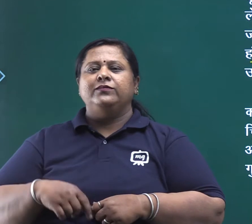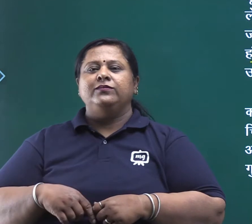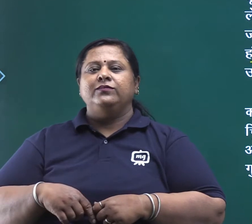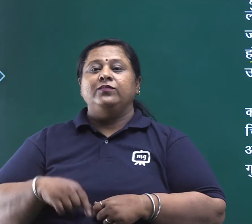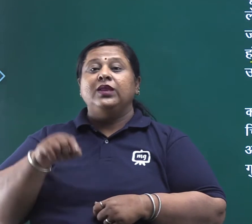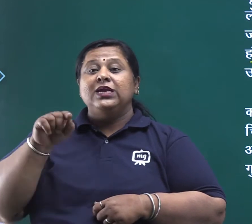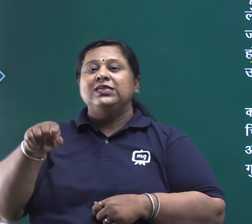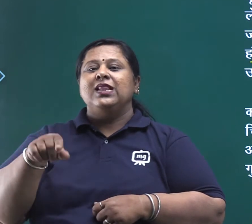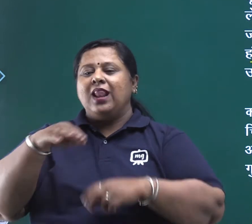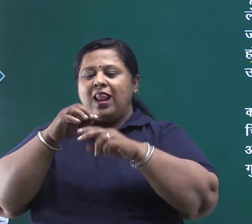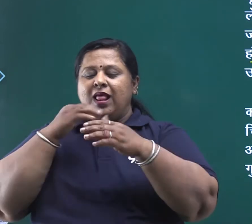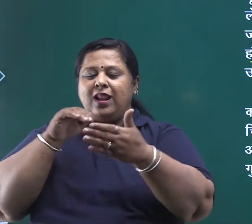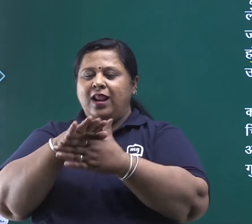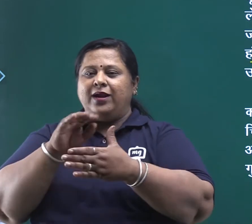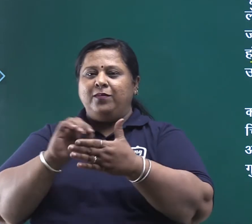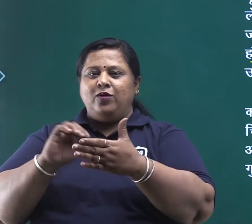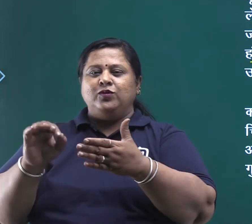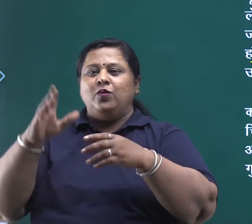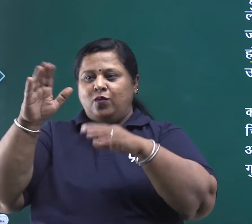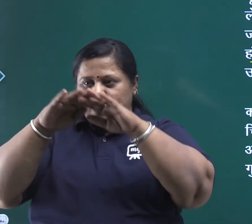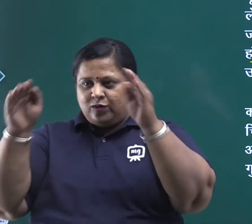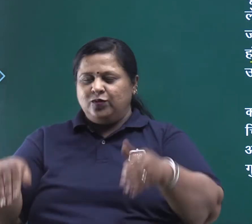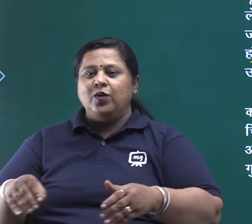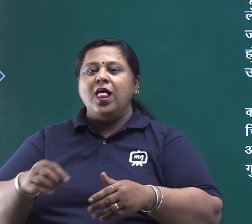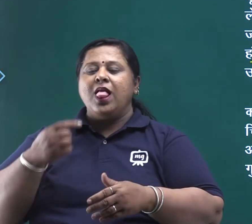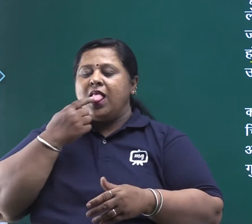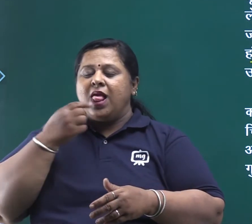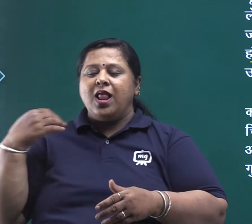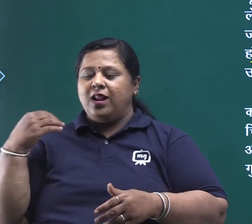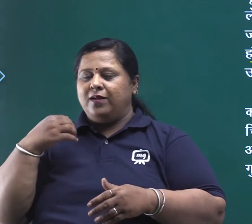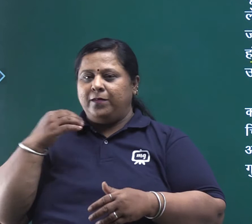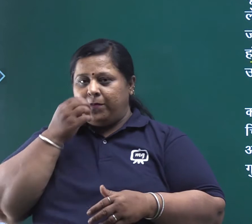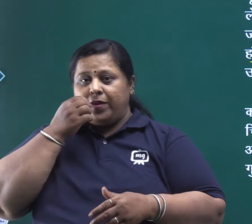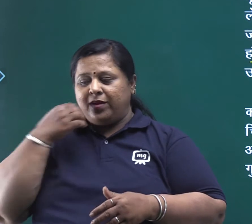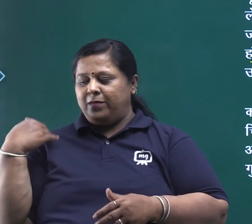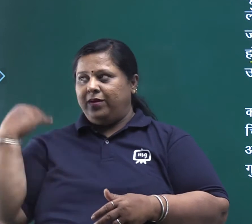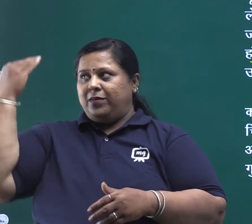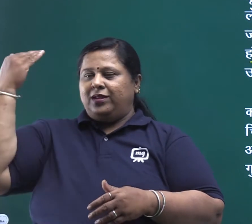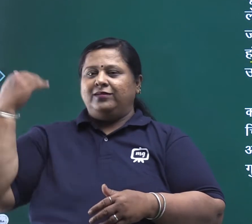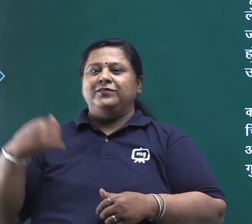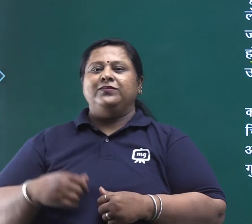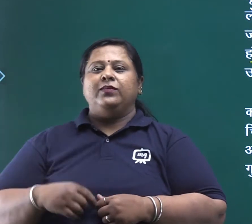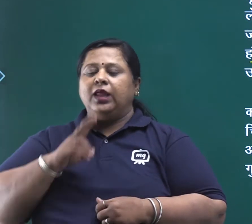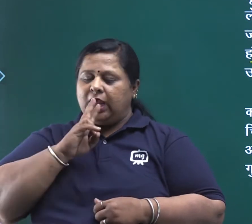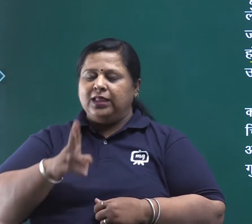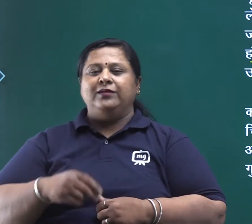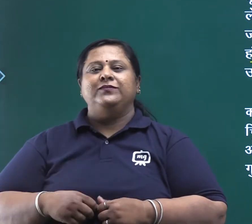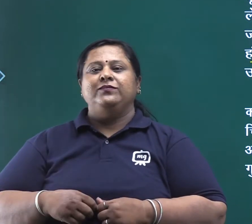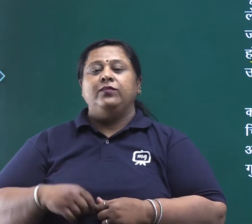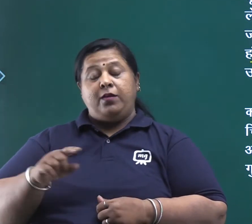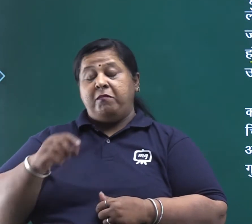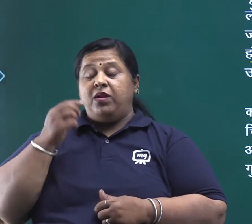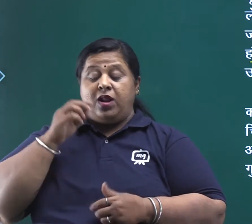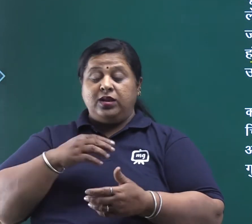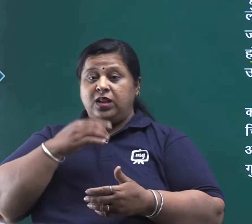इस लेटर बॉक्स को लाल ताऊ कहते हैं और यह लाल ताऊ पढ़ा लिखा है